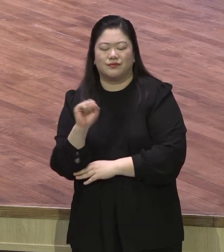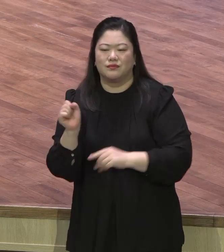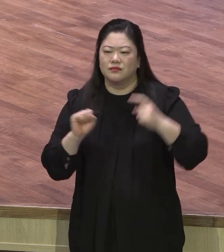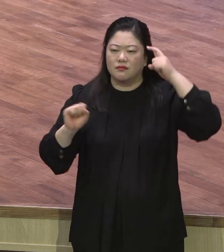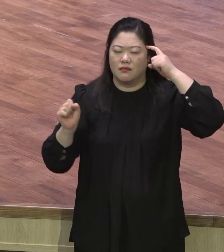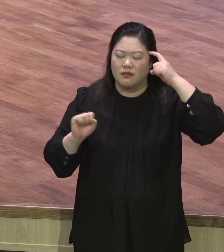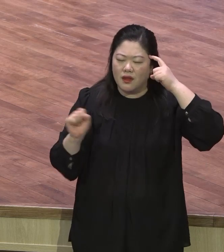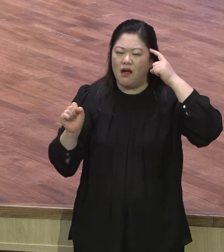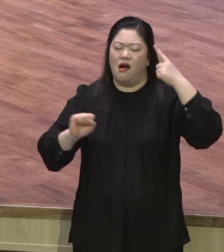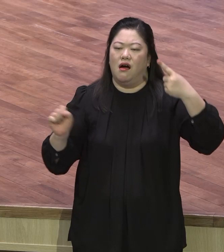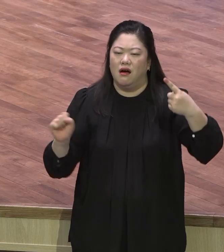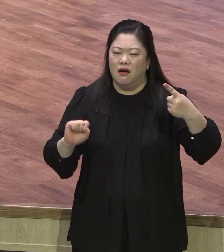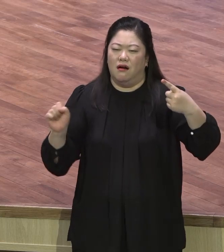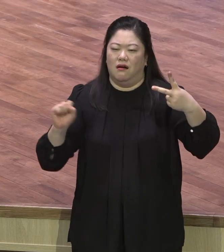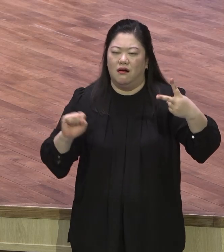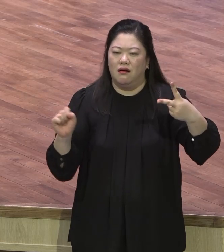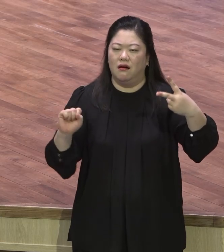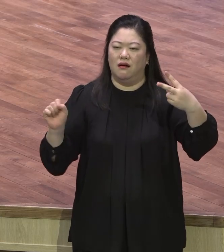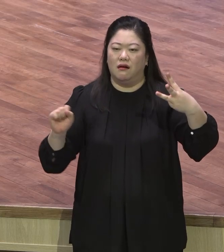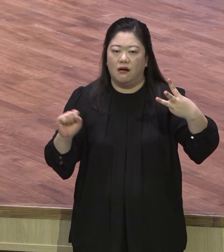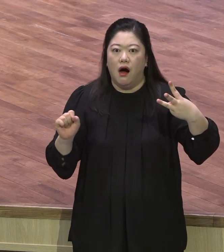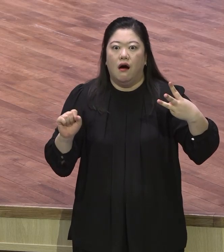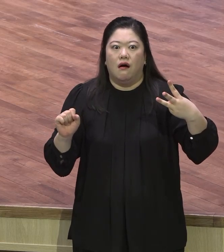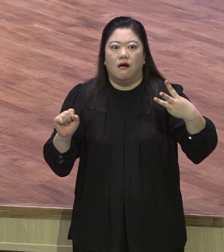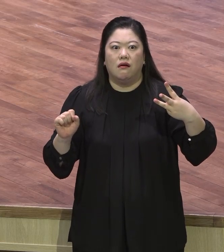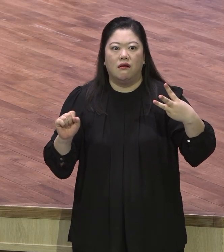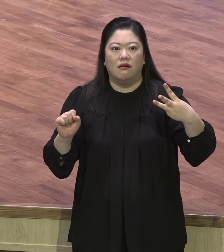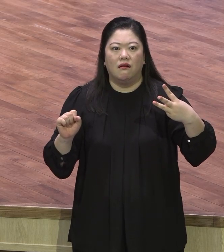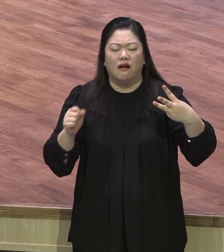사랑해서 구원해 주셨습니까? 내가 뭔데?